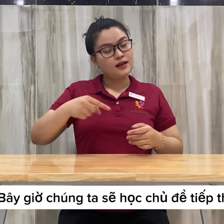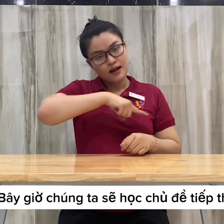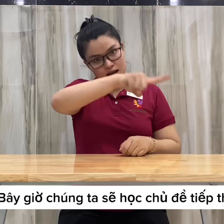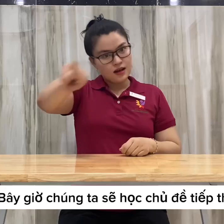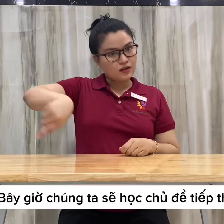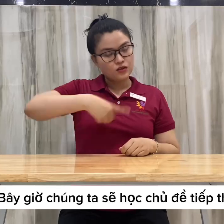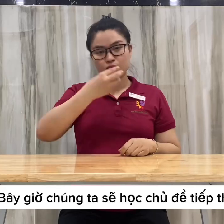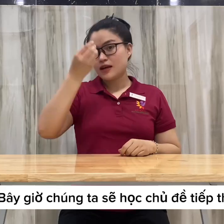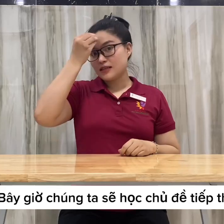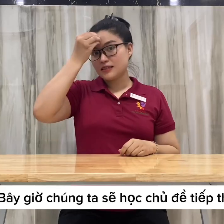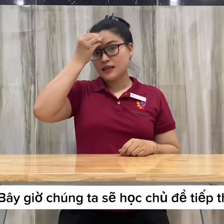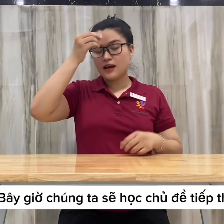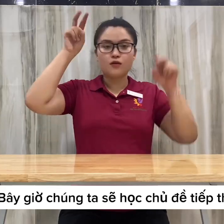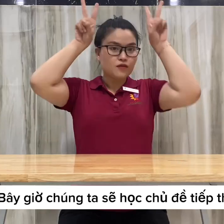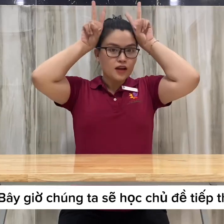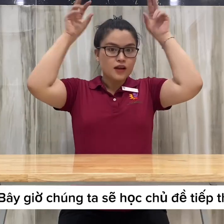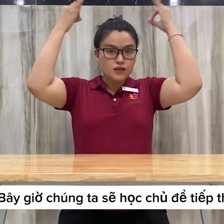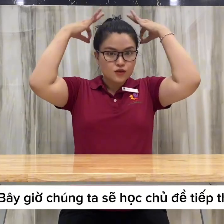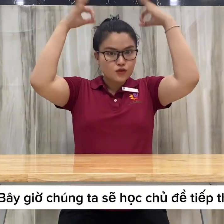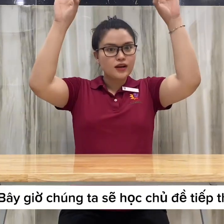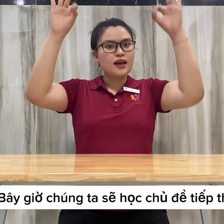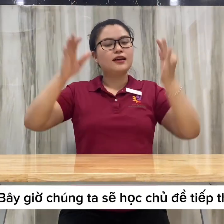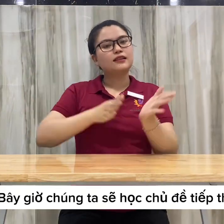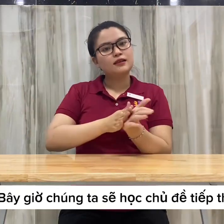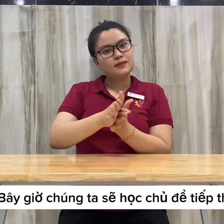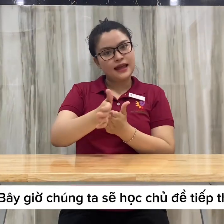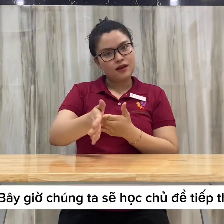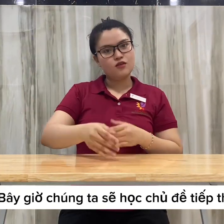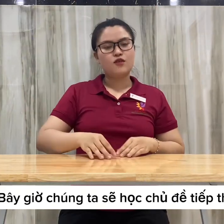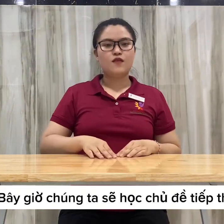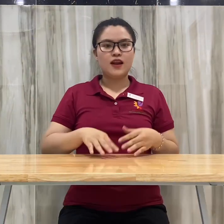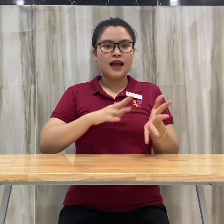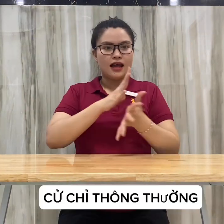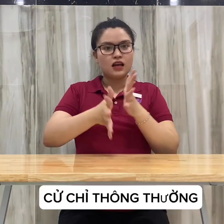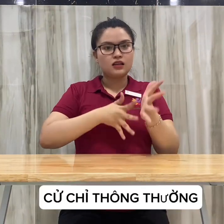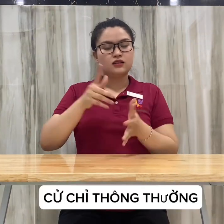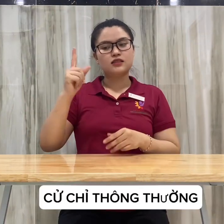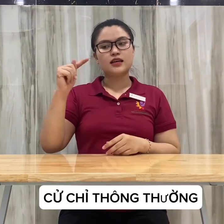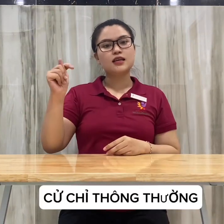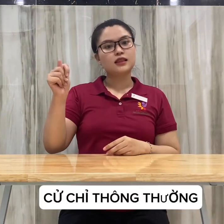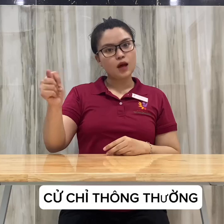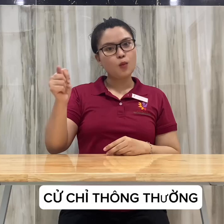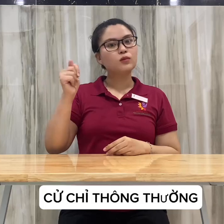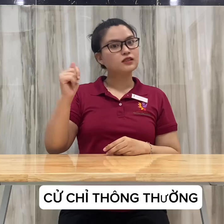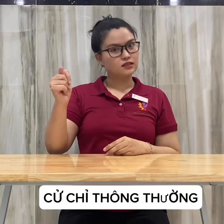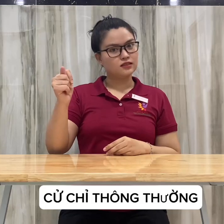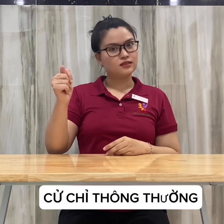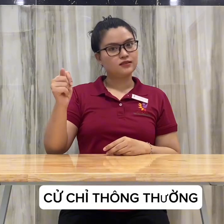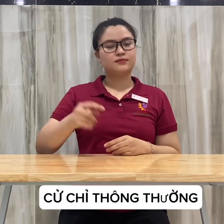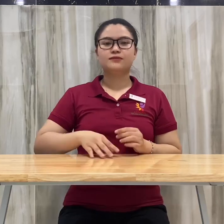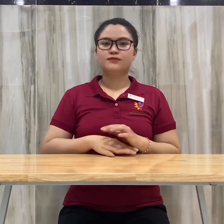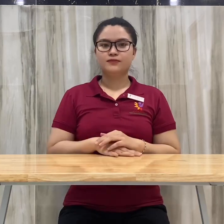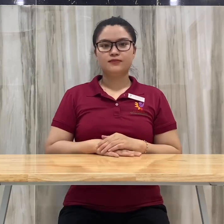Bây giờ chúng ta sẽ học chủ đề tiếp theo. Cử chỉ thông thường.